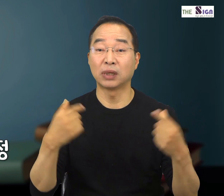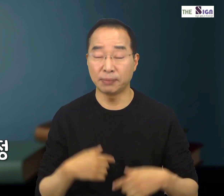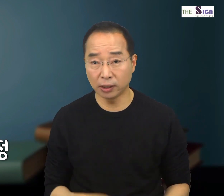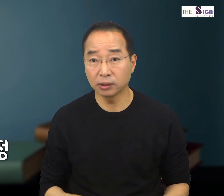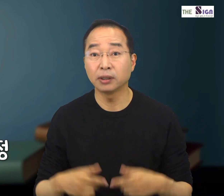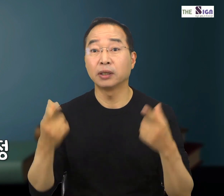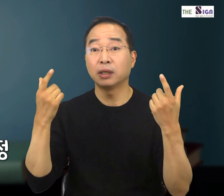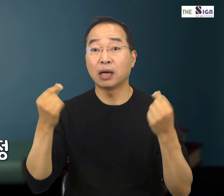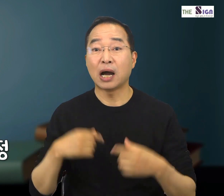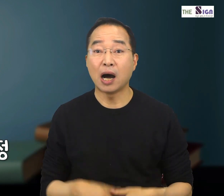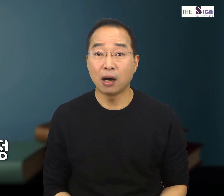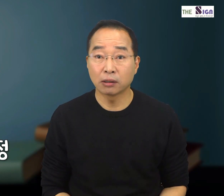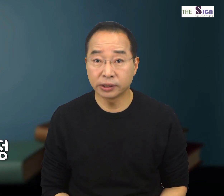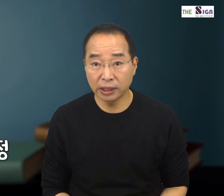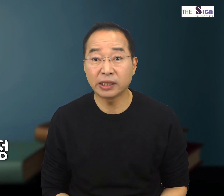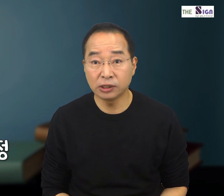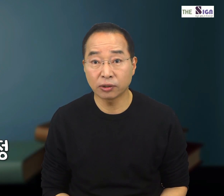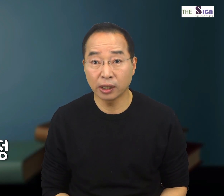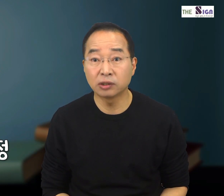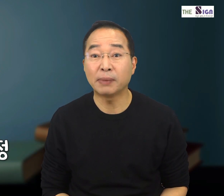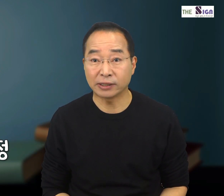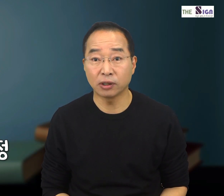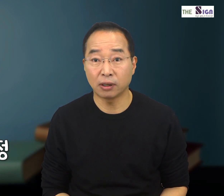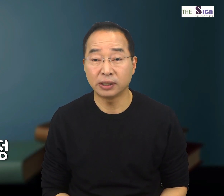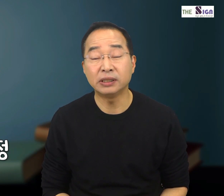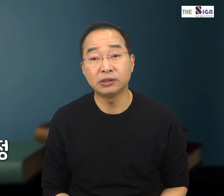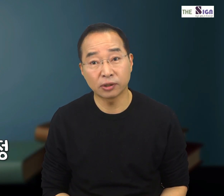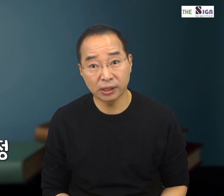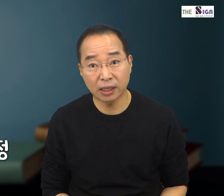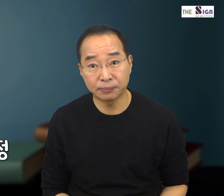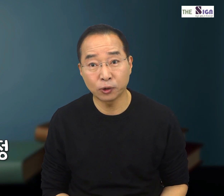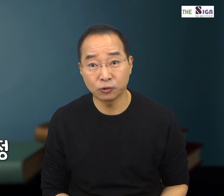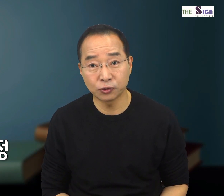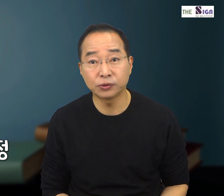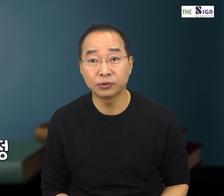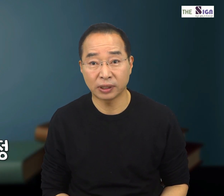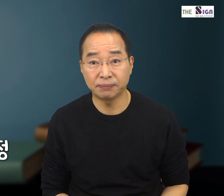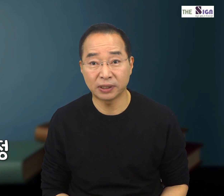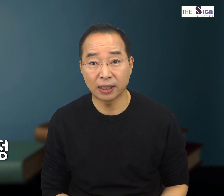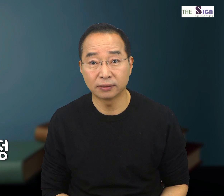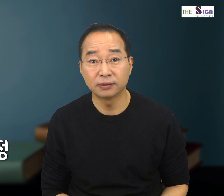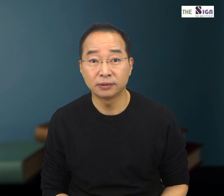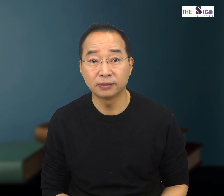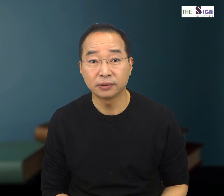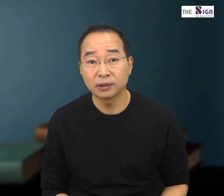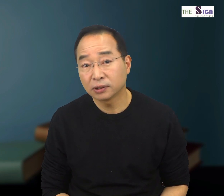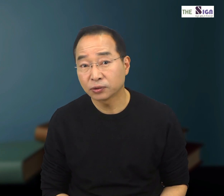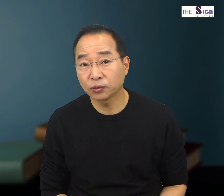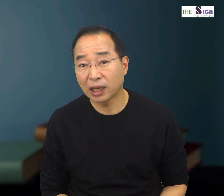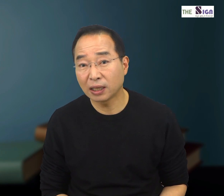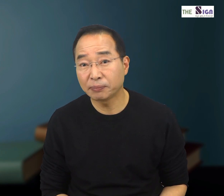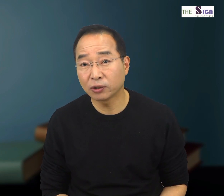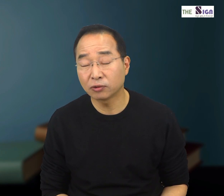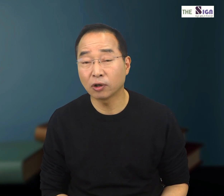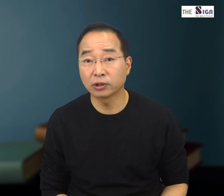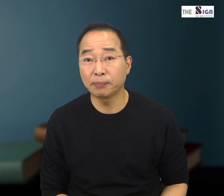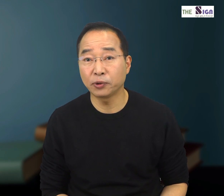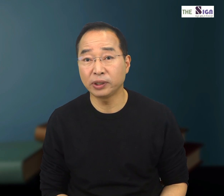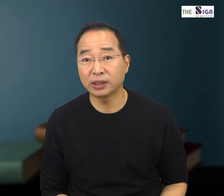하면 그래 나 인정해, 그거 맞아, 인정이라는 표현도 됩니다. 또 다른 한편으로 어떤